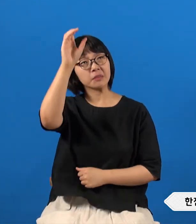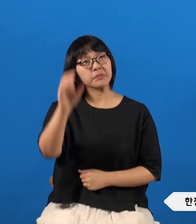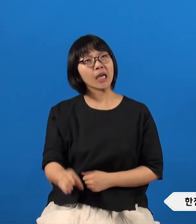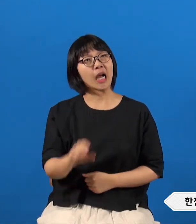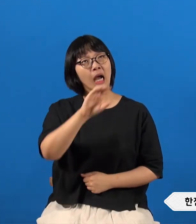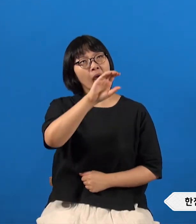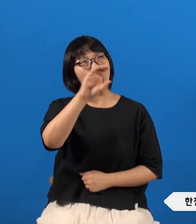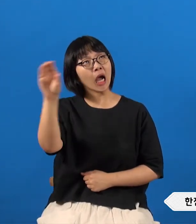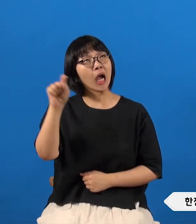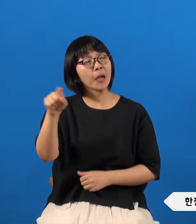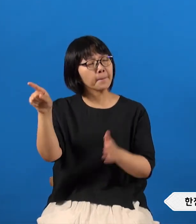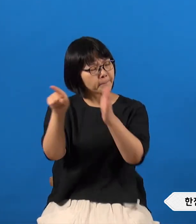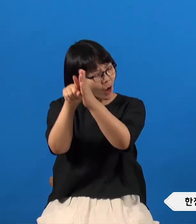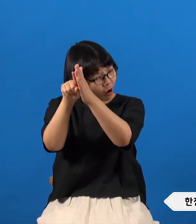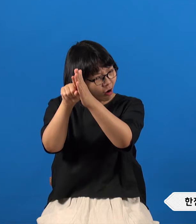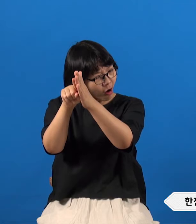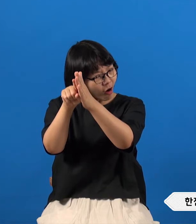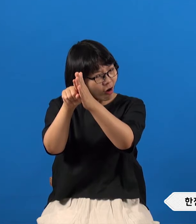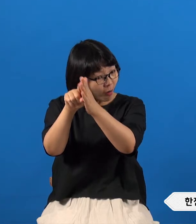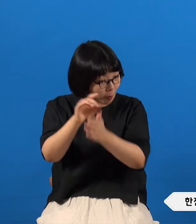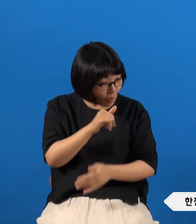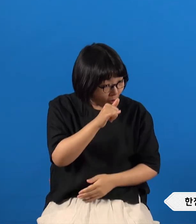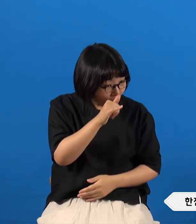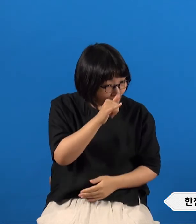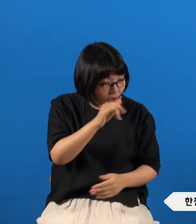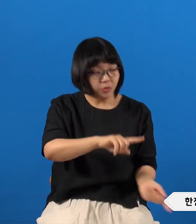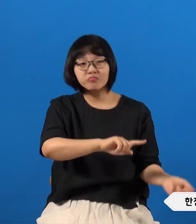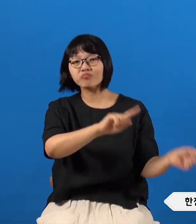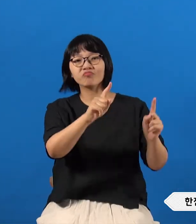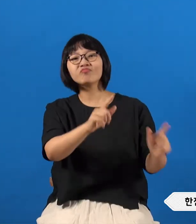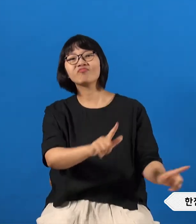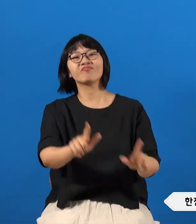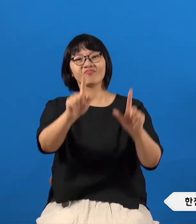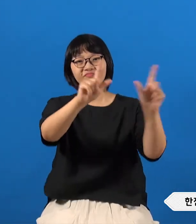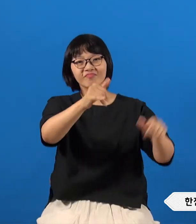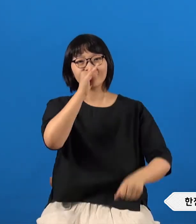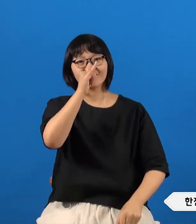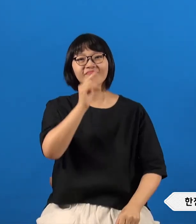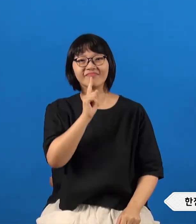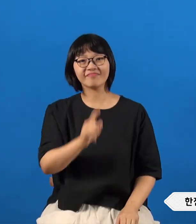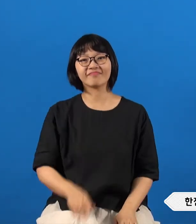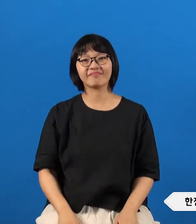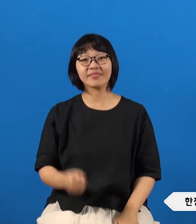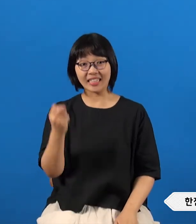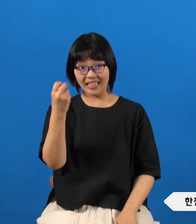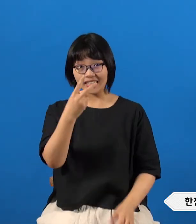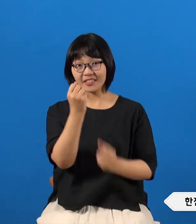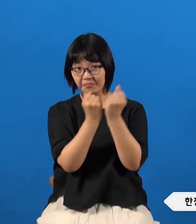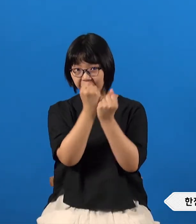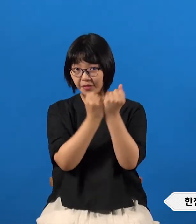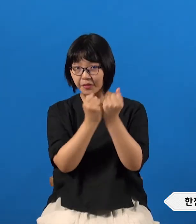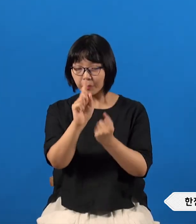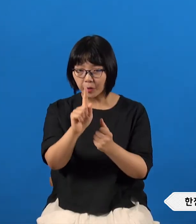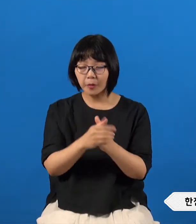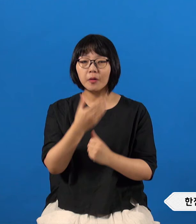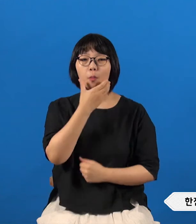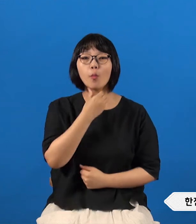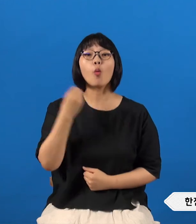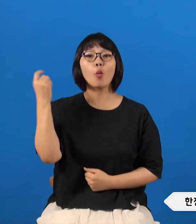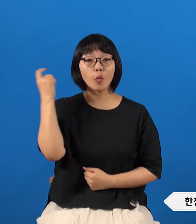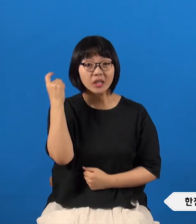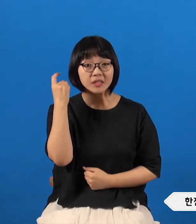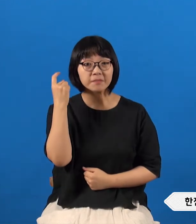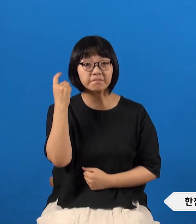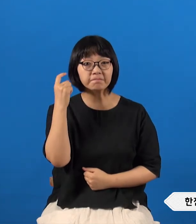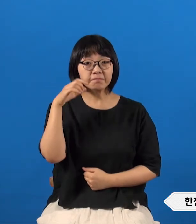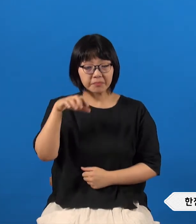십자가, 그것을 믿기만 하면 살 수 있다. 자, 그 말은 다른 말로 하면